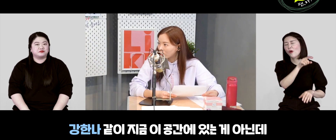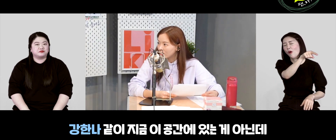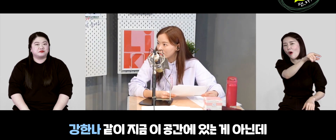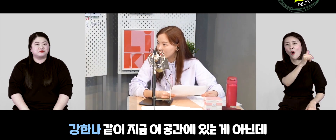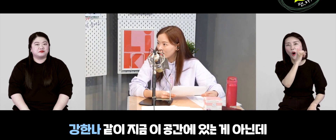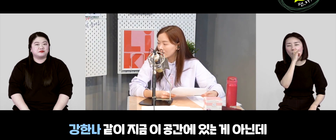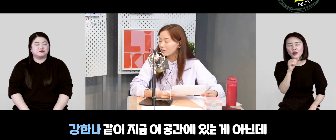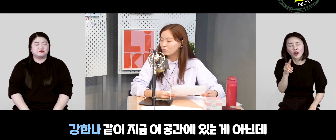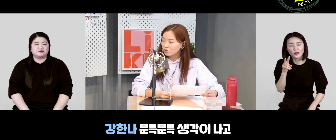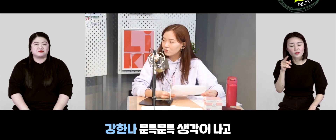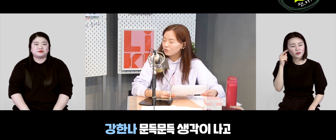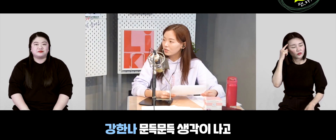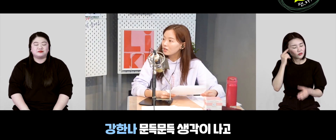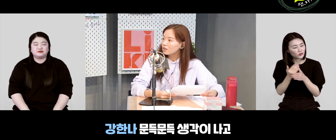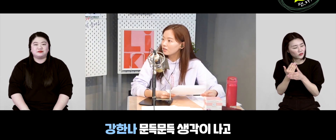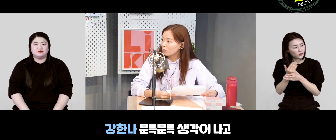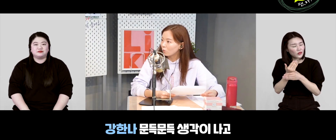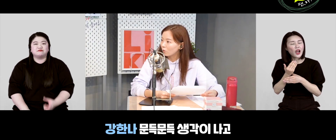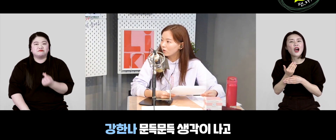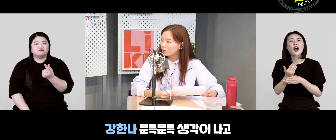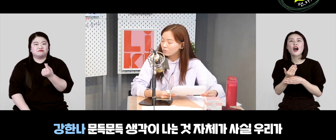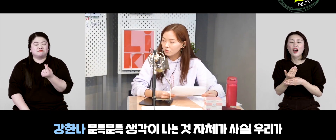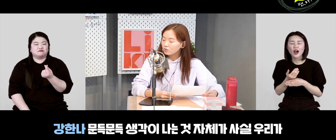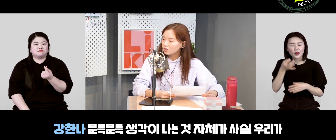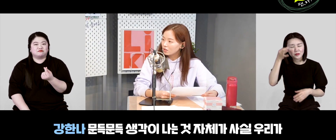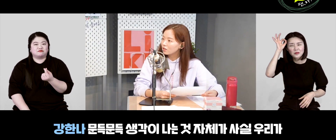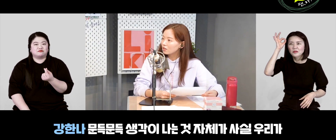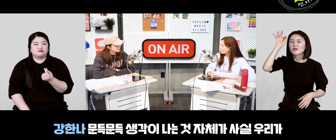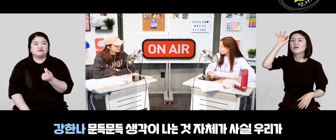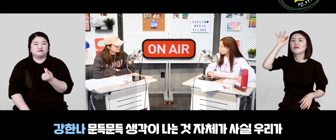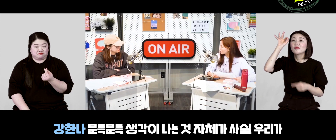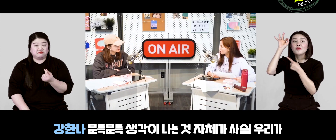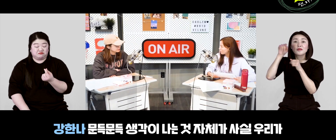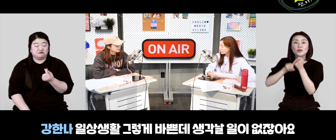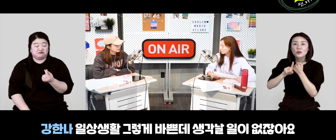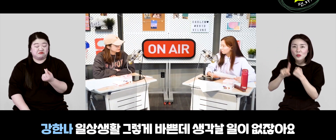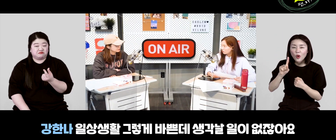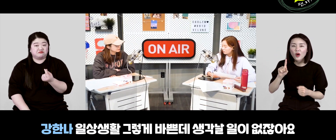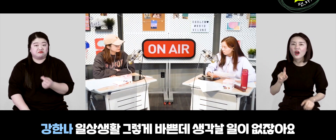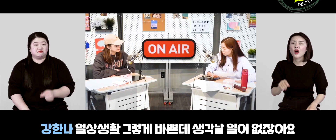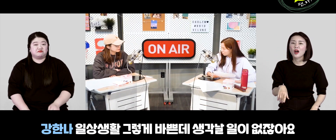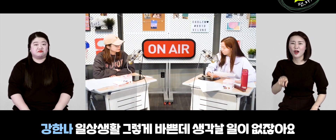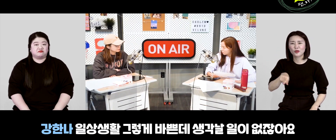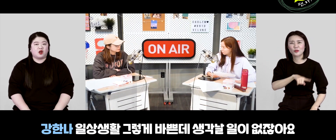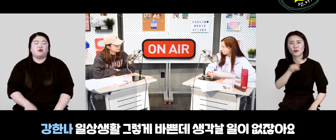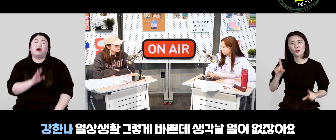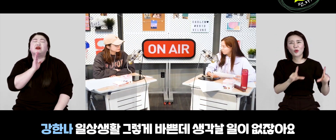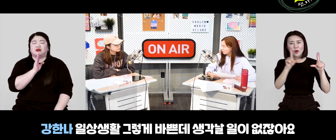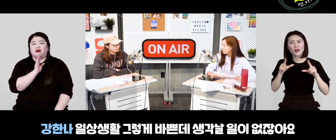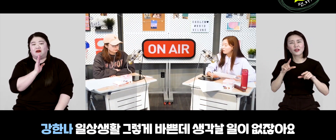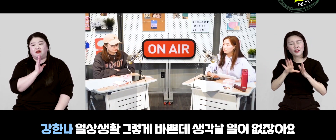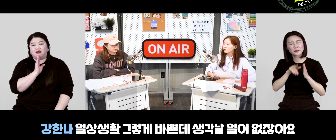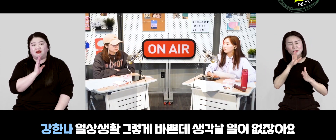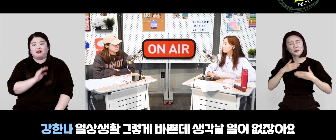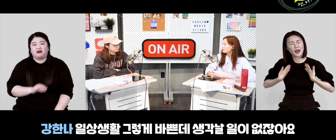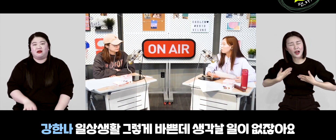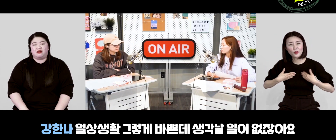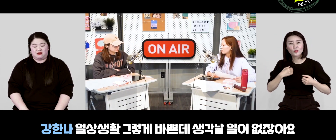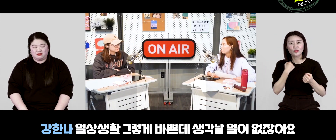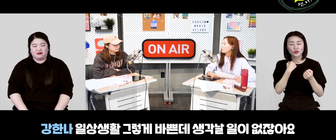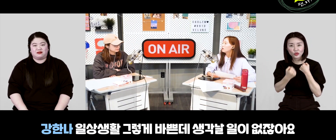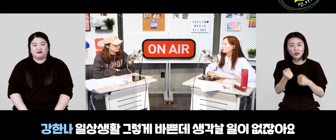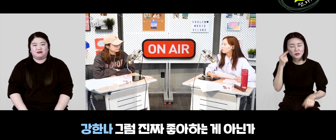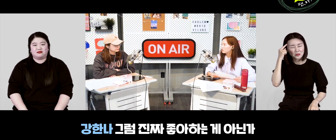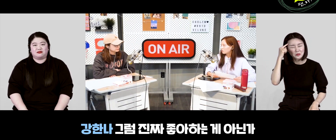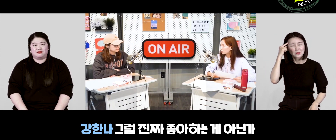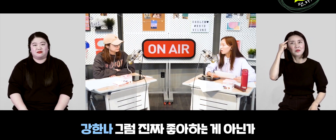이 공간에 있는 게 아닌데 문득문득 생각이 나고 그냥 문득문득 생각이 나는 것 자체가 사실 우리가 일상생활 그렇게 바쁜데 그쵸. 생각날 일이